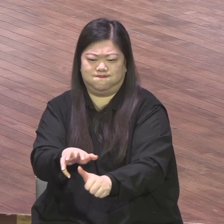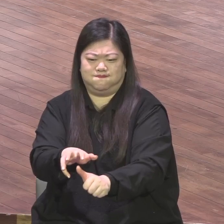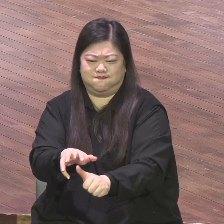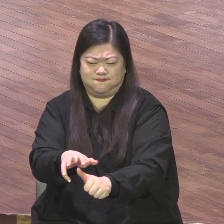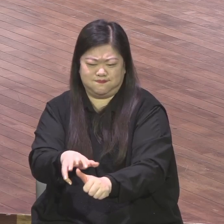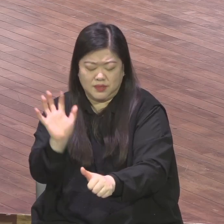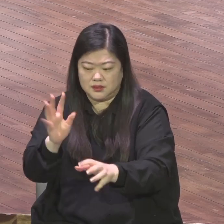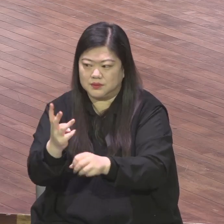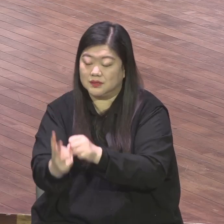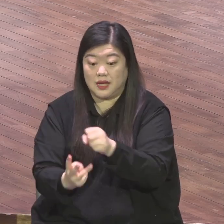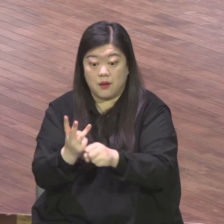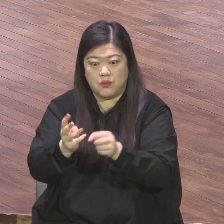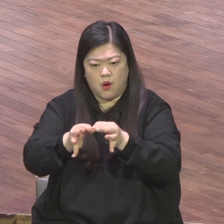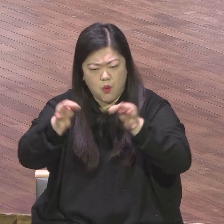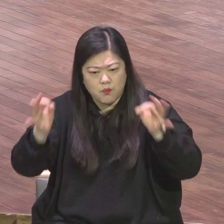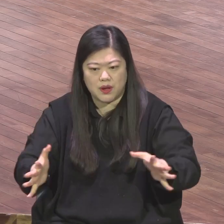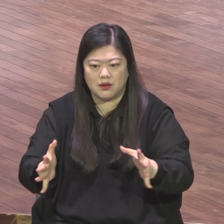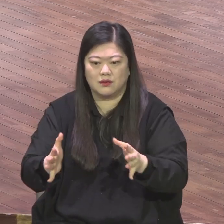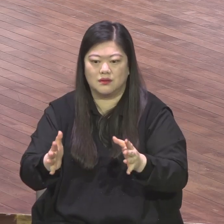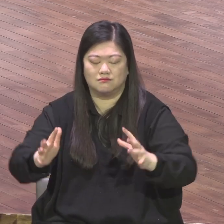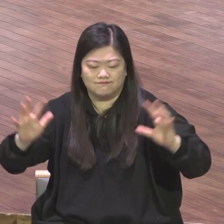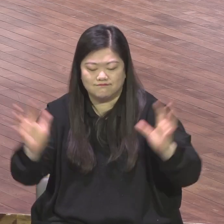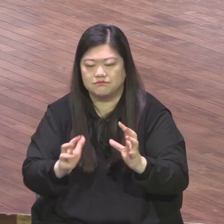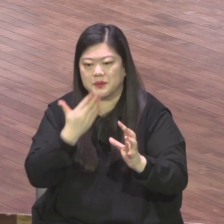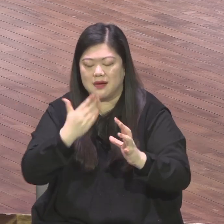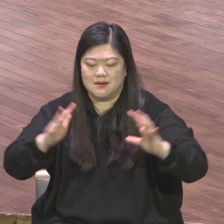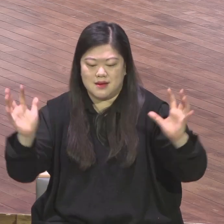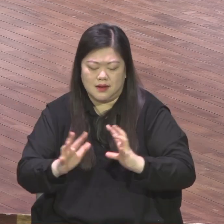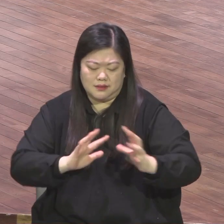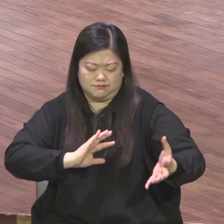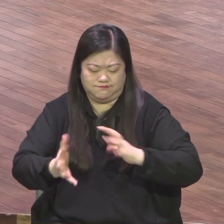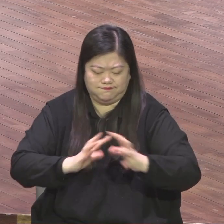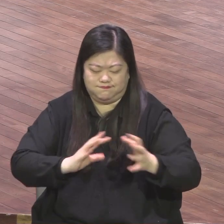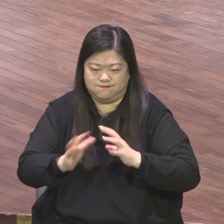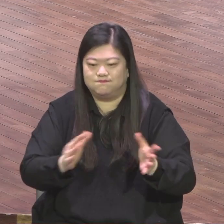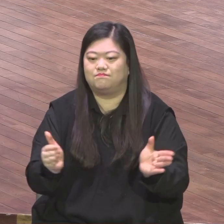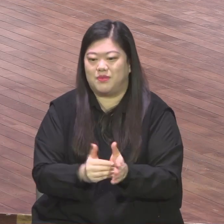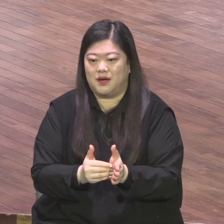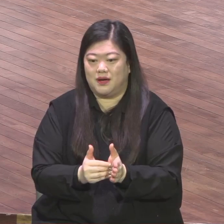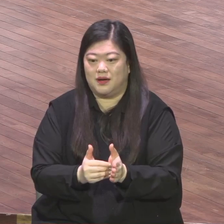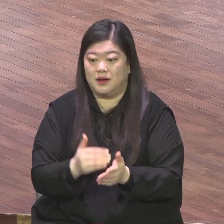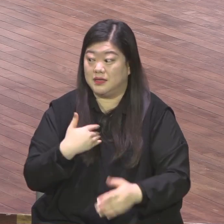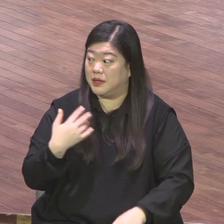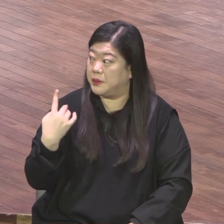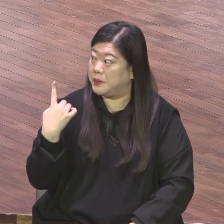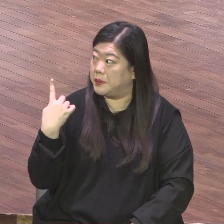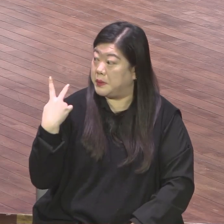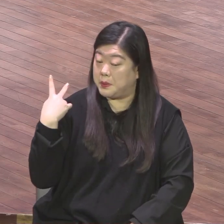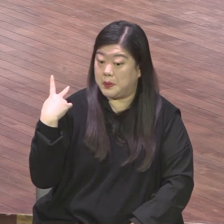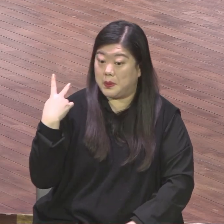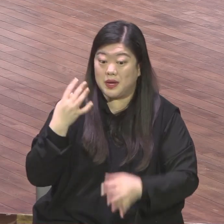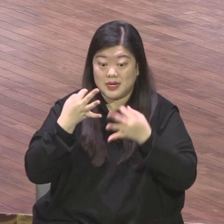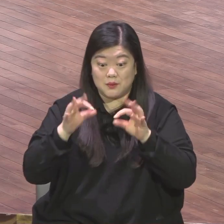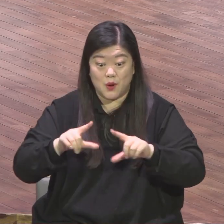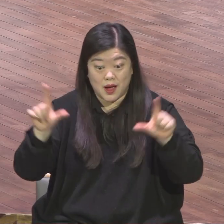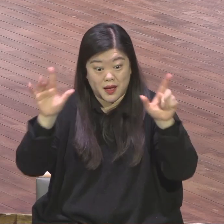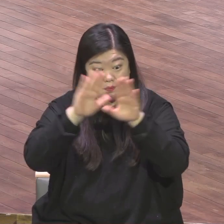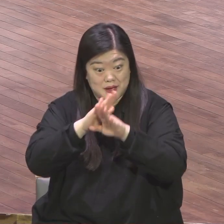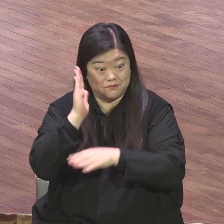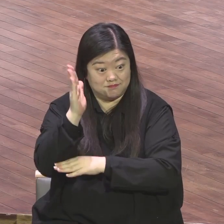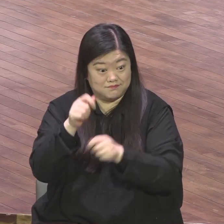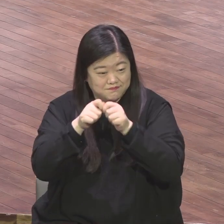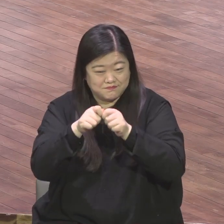방향에 대해서 전략회의를 그렇게 나누었습니다. 금요 시간에 기도 시간에 그 내용에